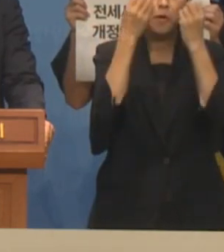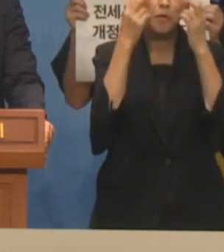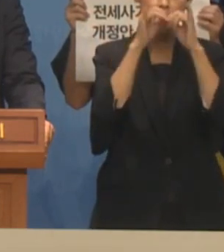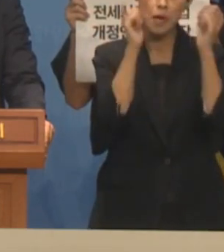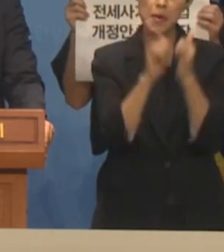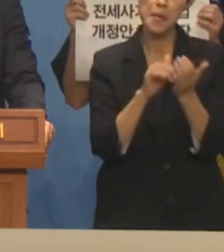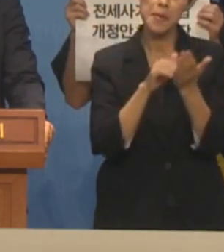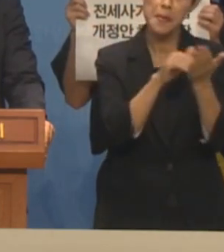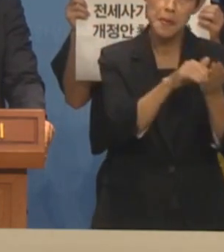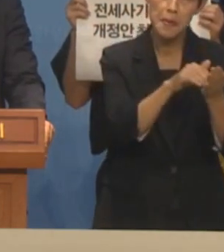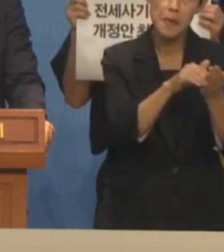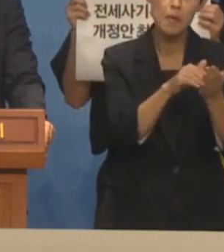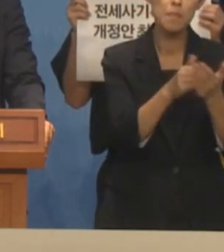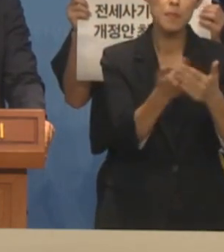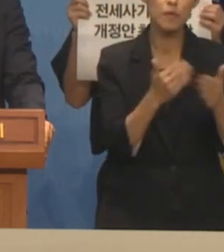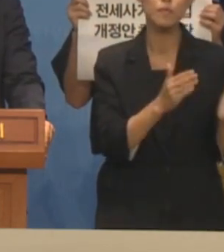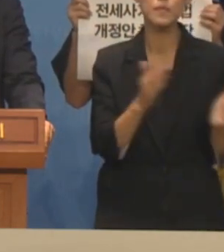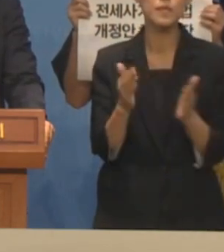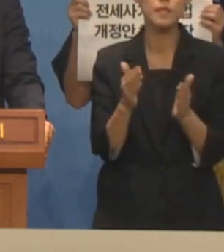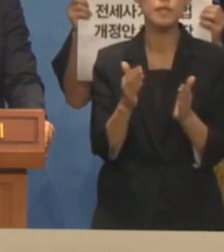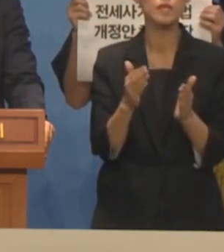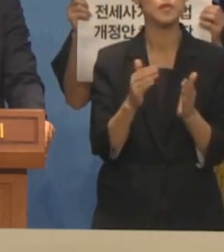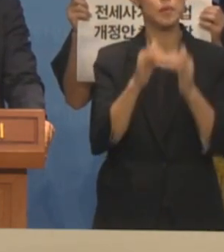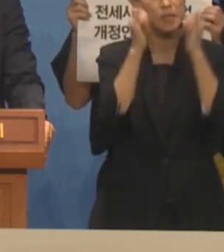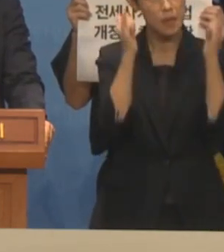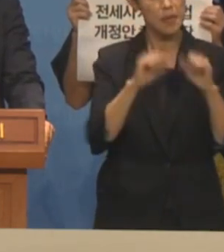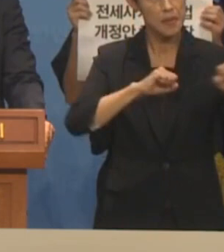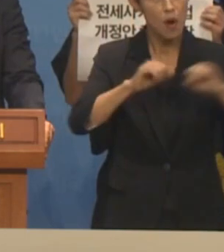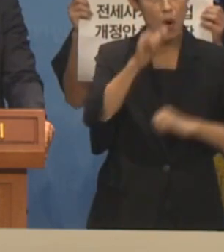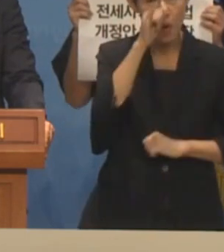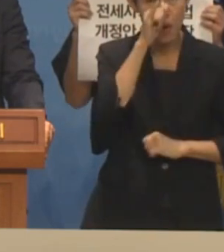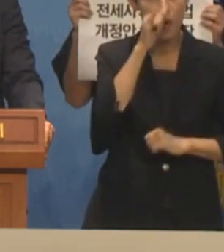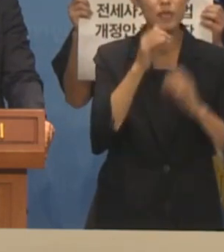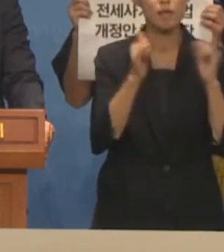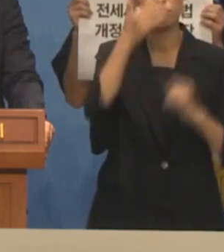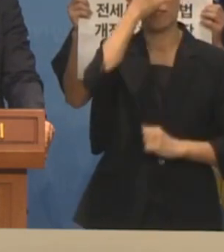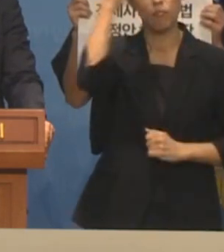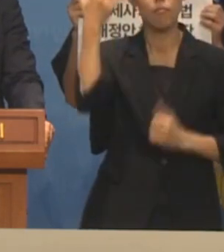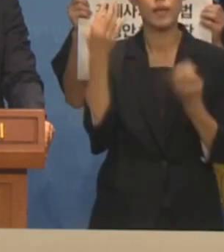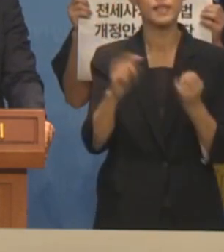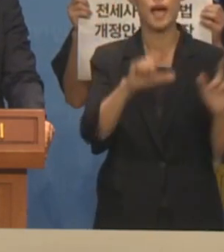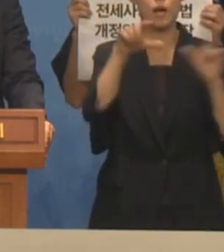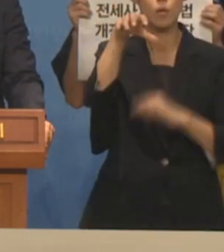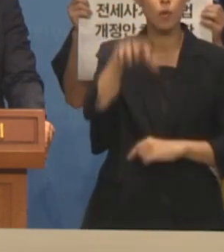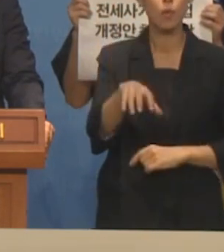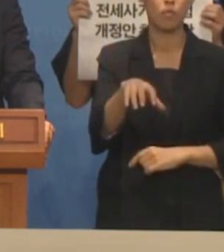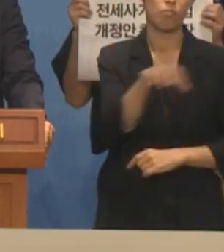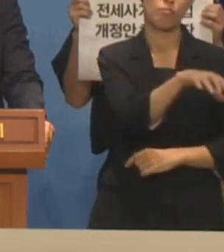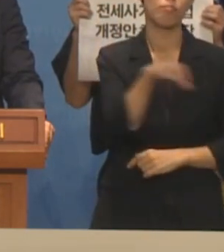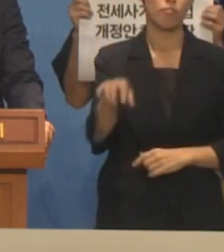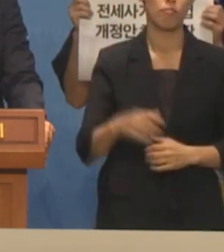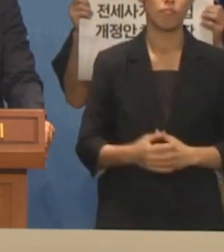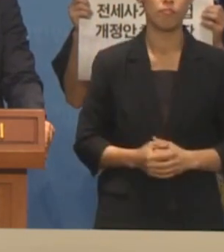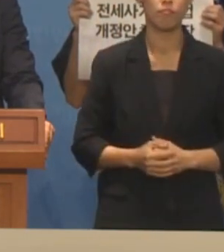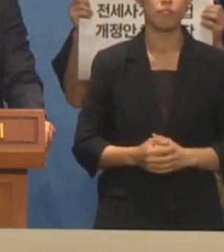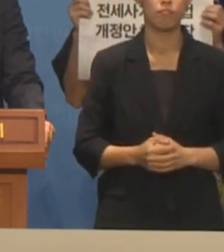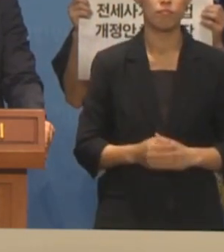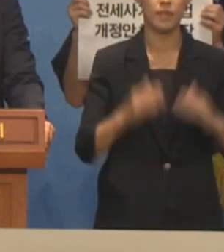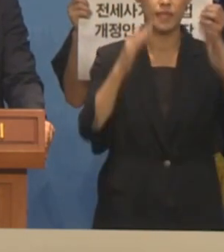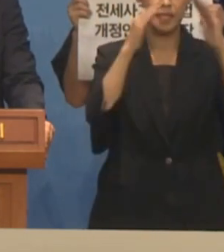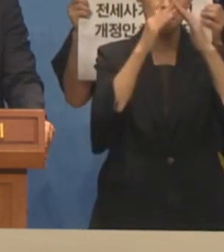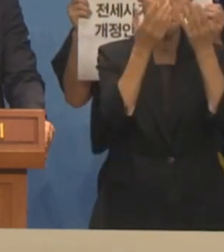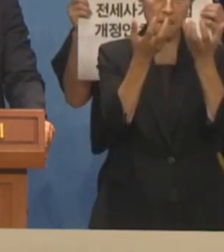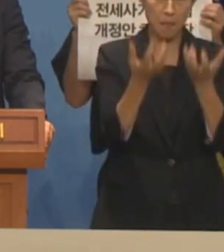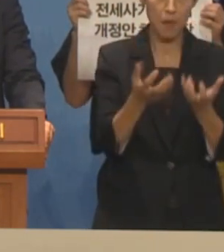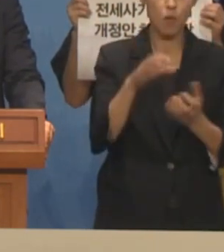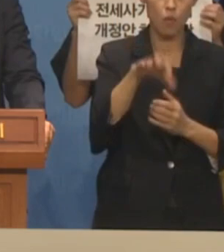곳입니다. 그러다 보니까 이런 관악과 동작구 지역에 특히 사회 초년생들이 많이 이용할 수 있는 다중주택들이 많이 공급되어 있는